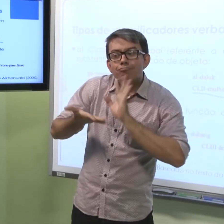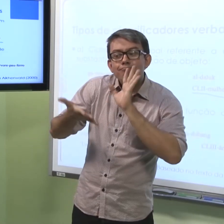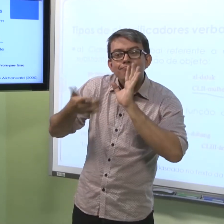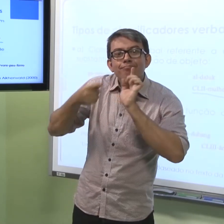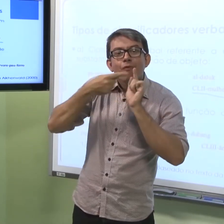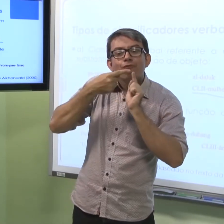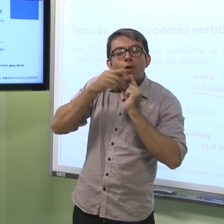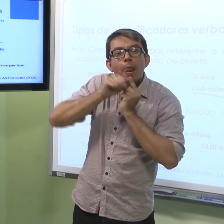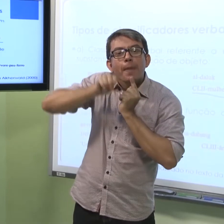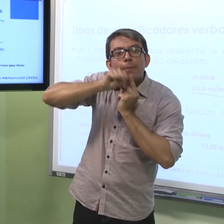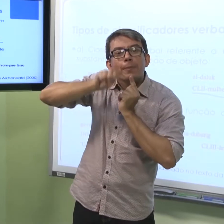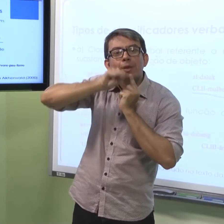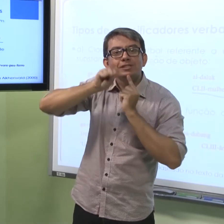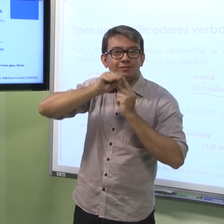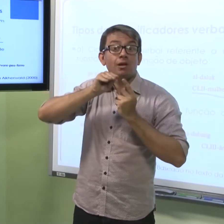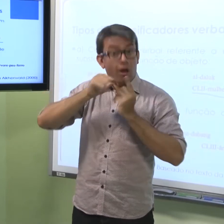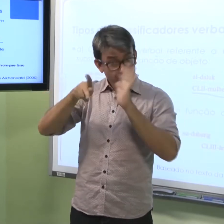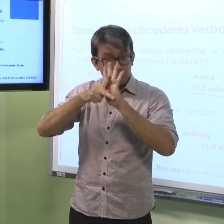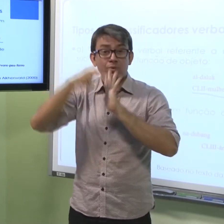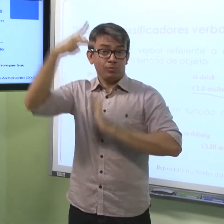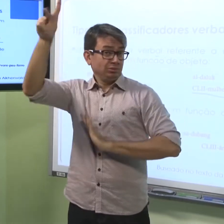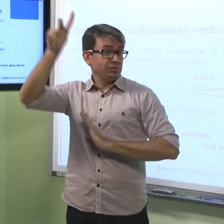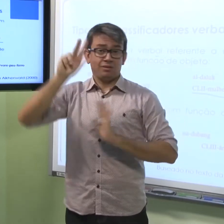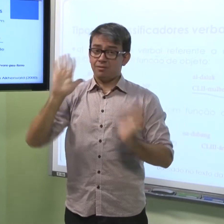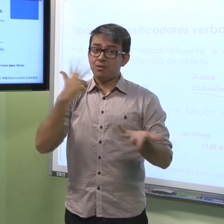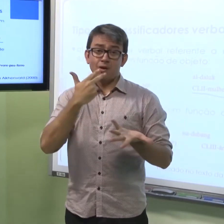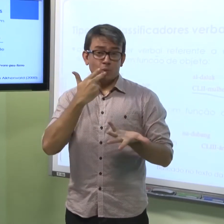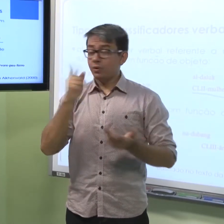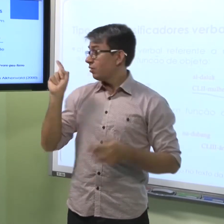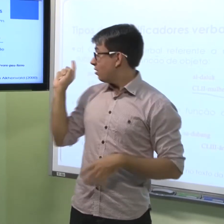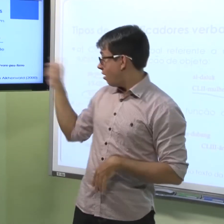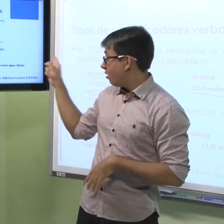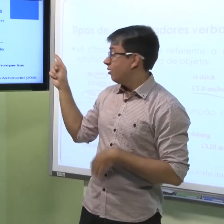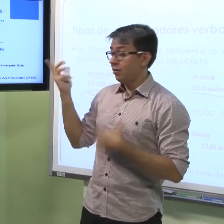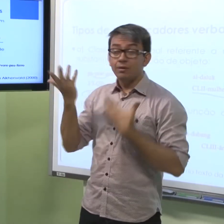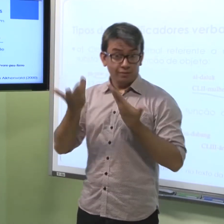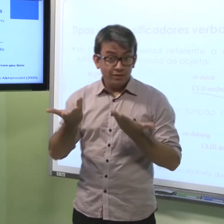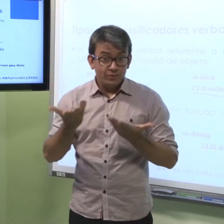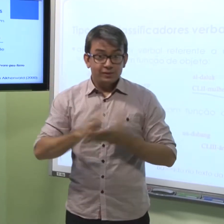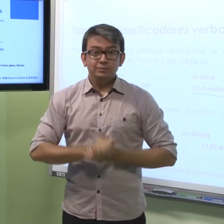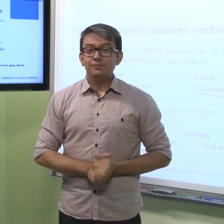é o bebê. É a forma que eles falam lá.